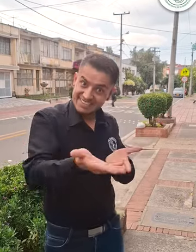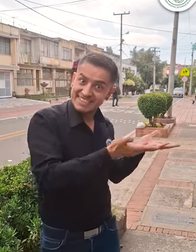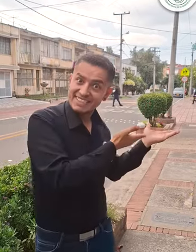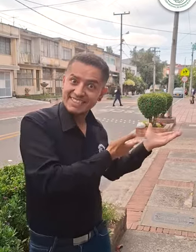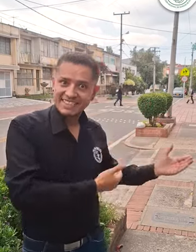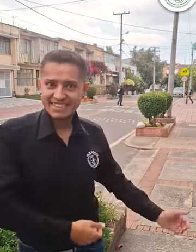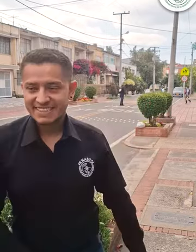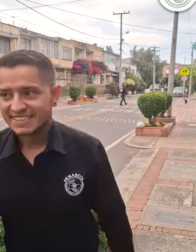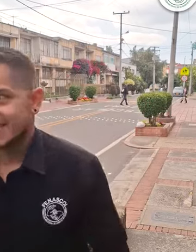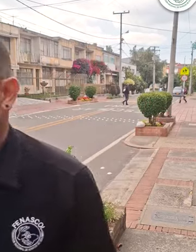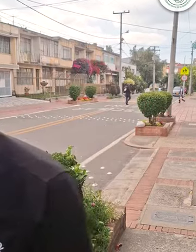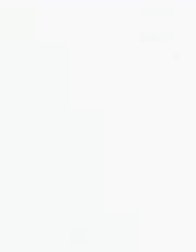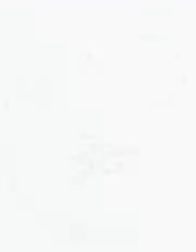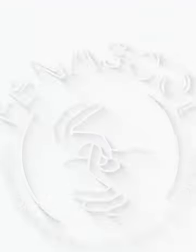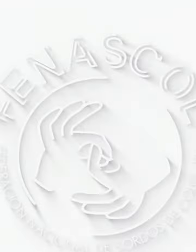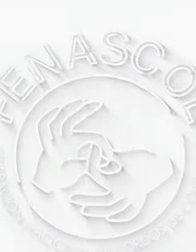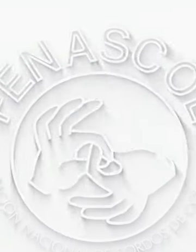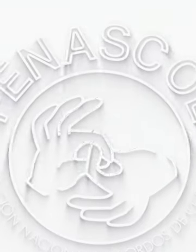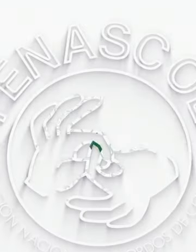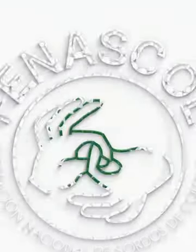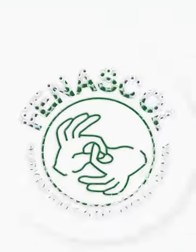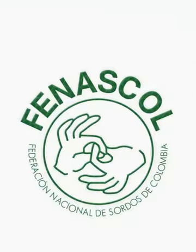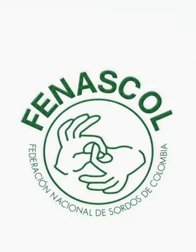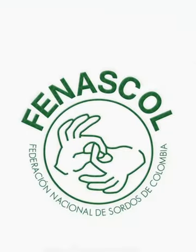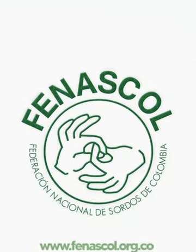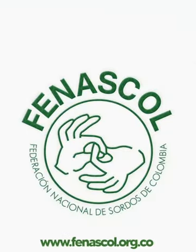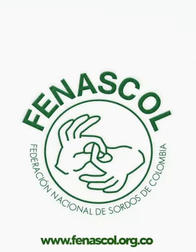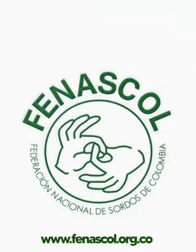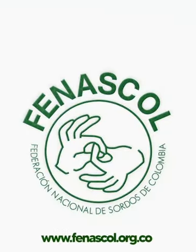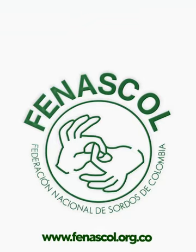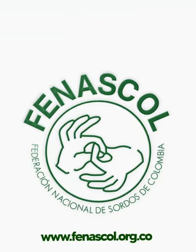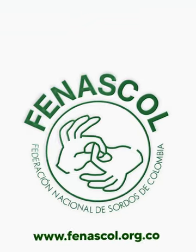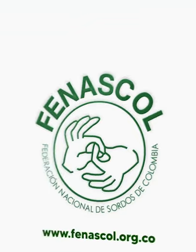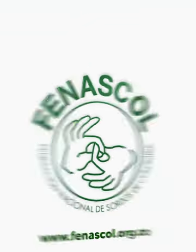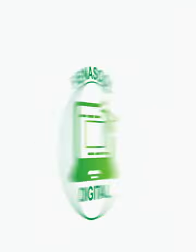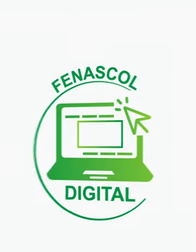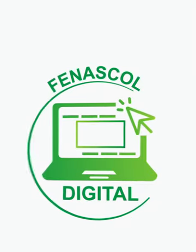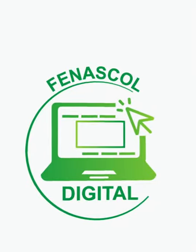¡Adelante! ¡Gracias! ¡Gracias! ¡Gracias! ¡Gracias!